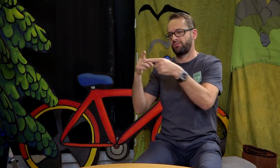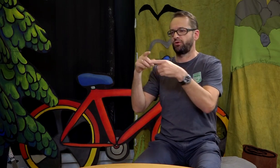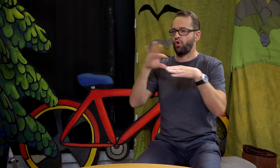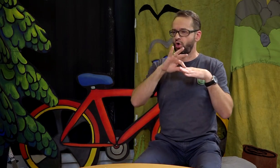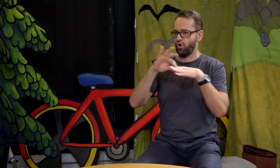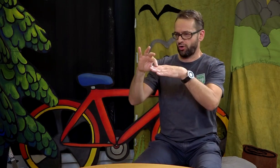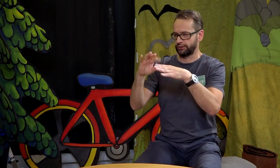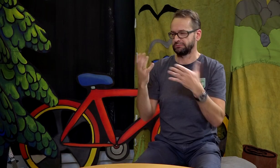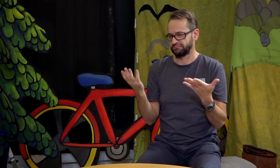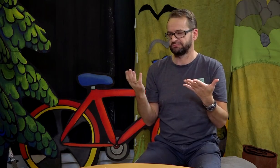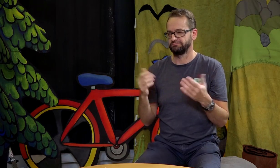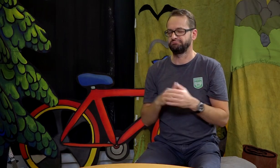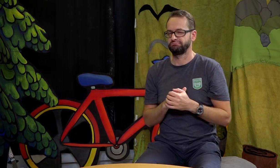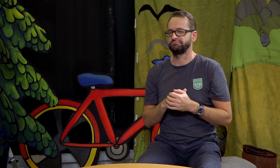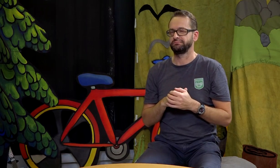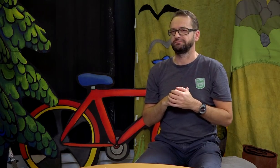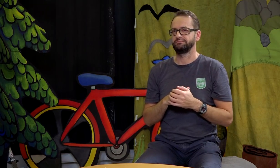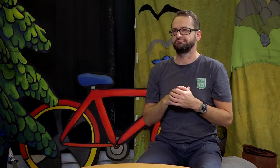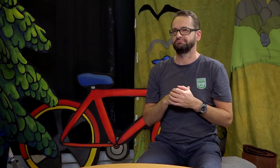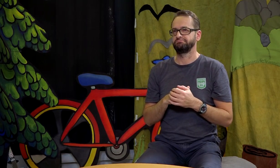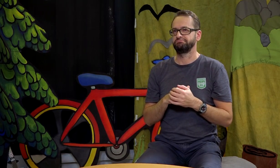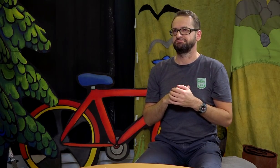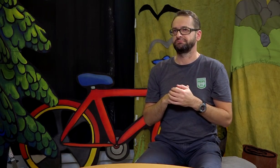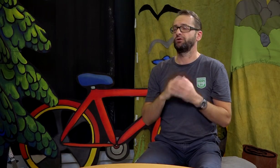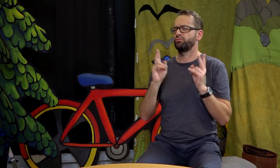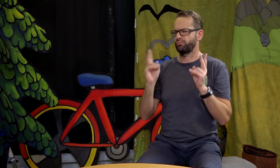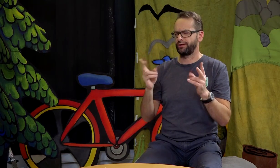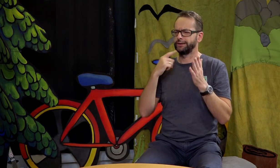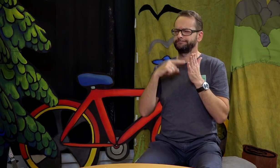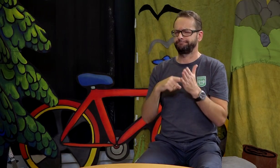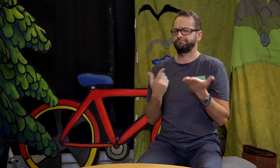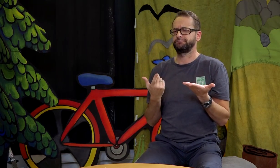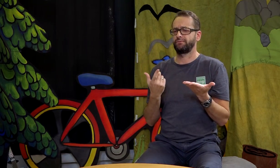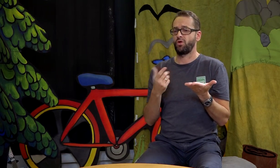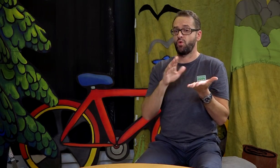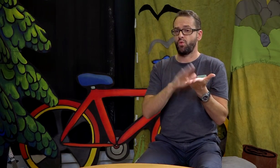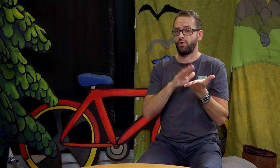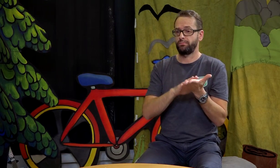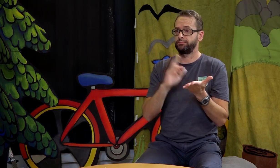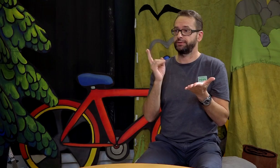Ja sillä tavalla sitten ohjataan eteenpäin. Myös jos ajatellaan